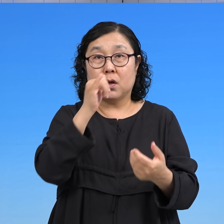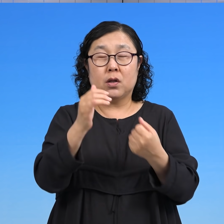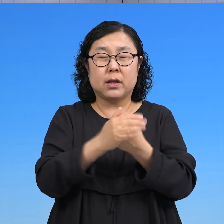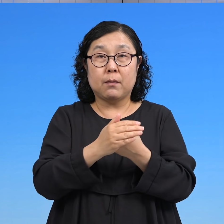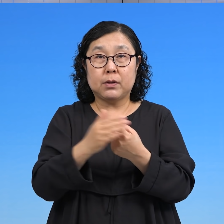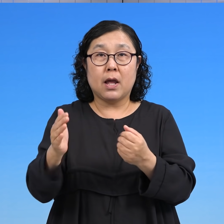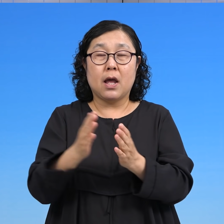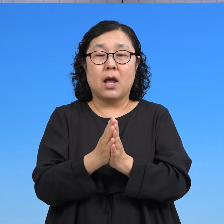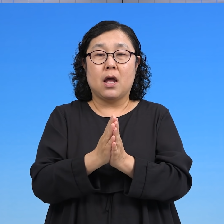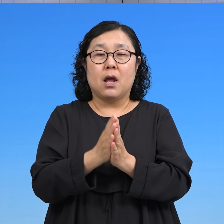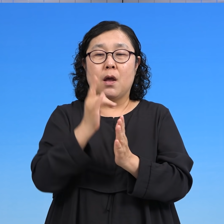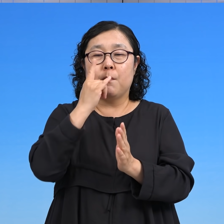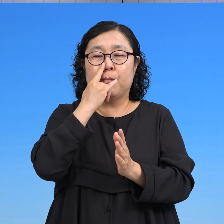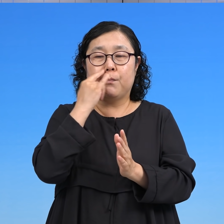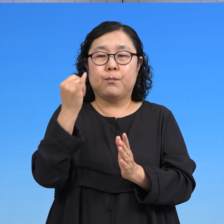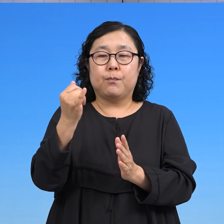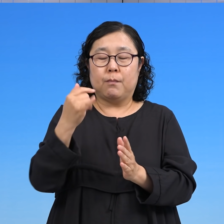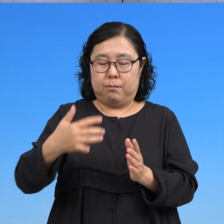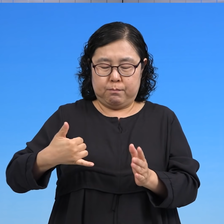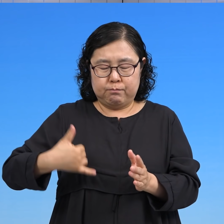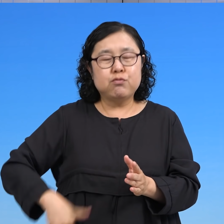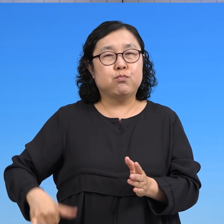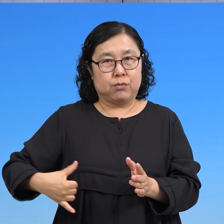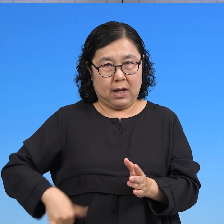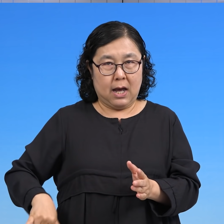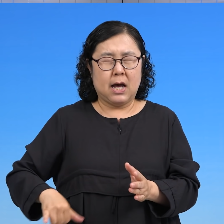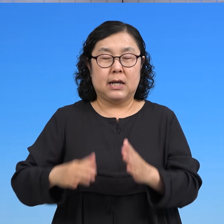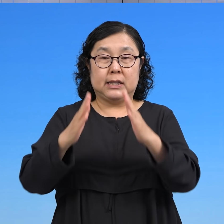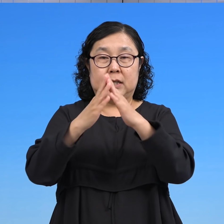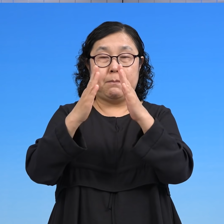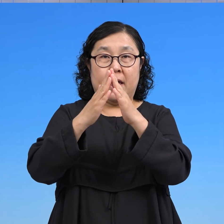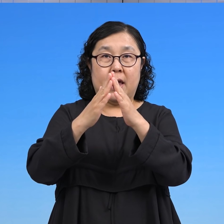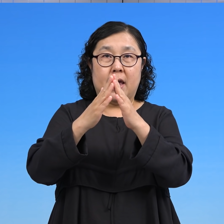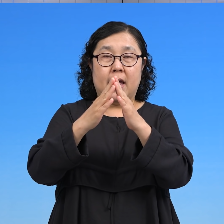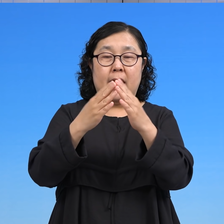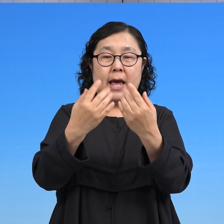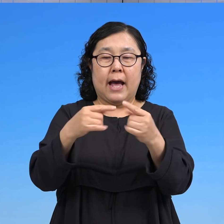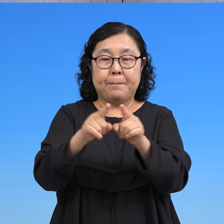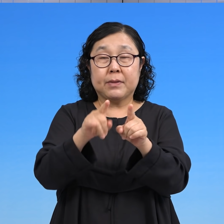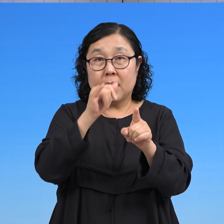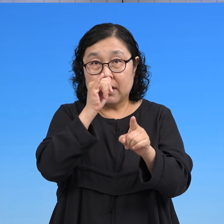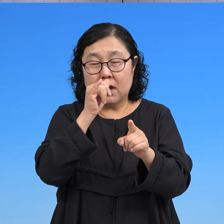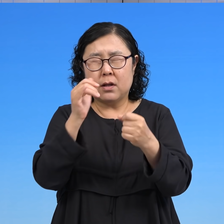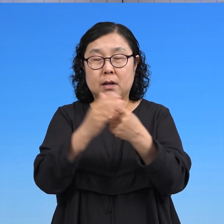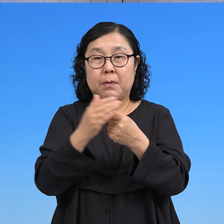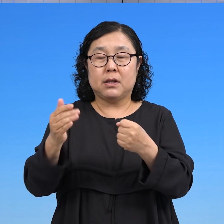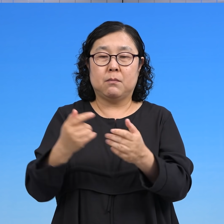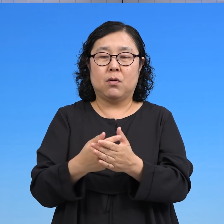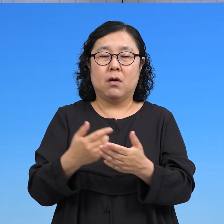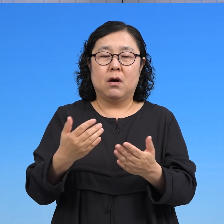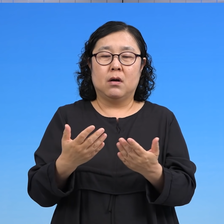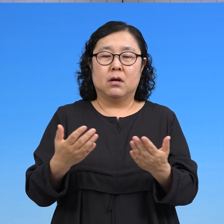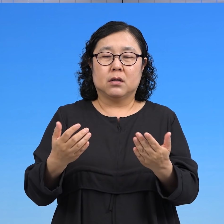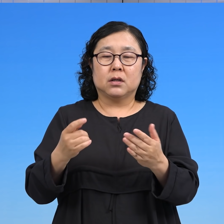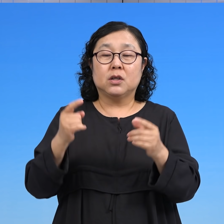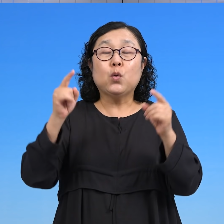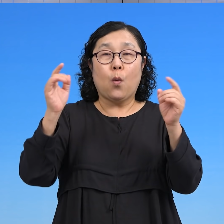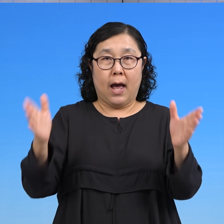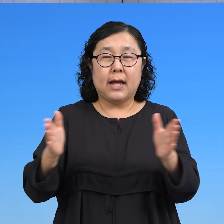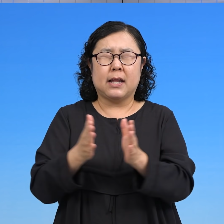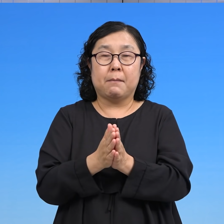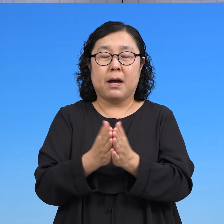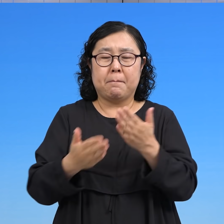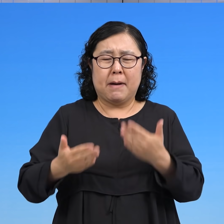집안에 지금 같이 머무는 경우들이 점점 많아지니까 제 생각에는 너무 직장 생활하고 바쁘고 집에